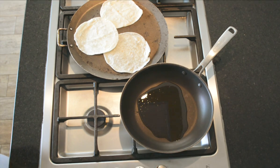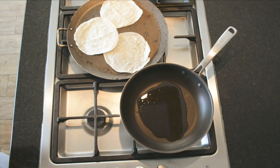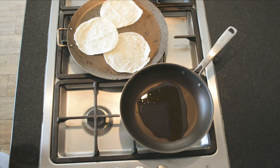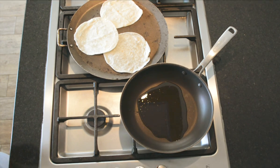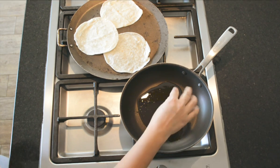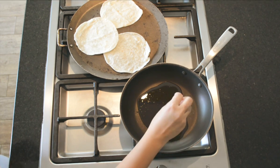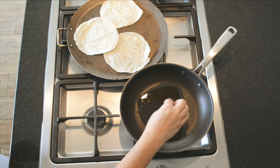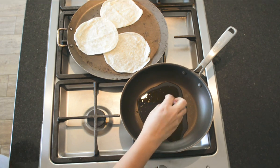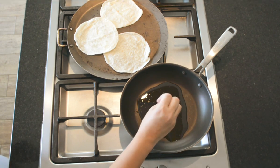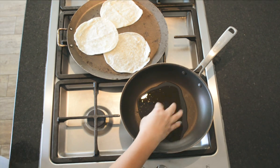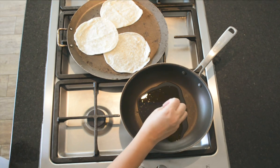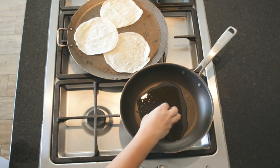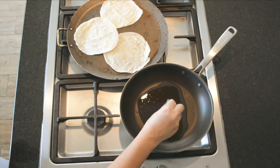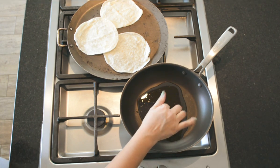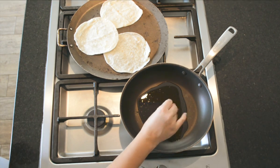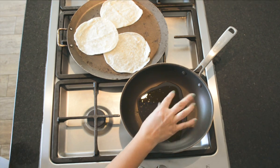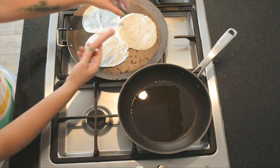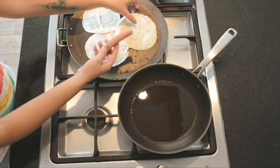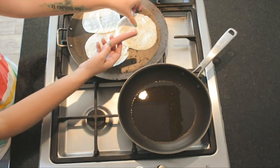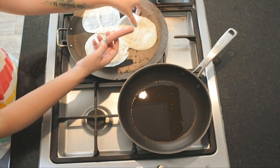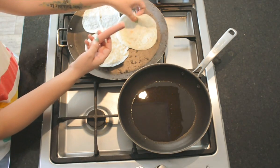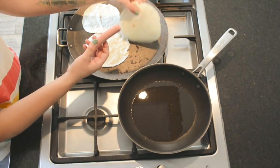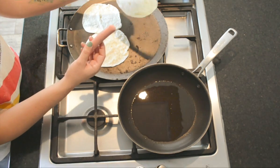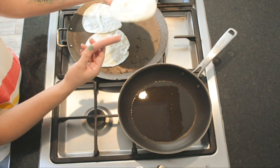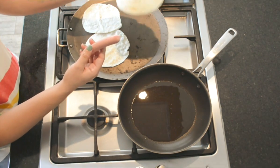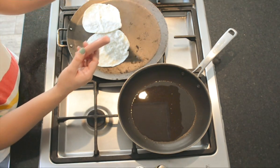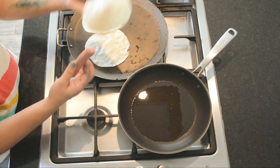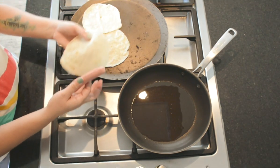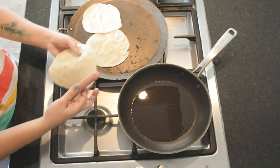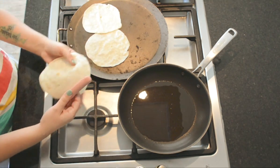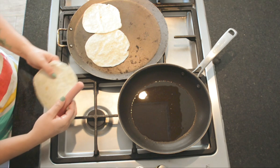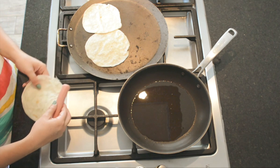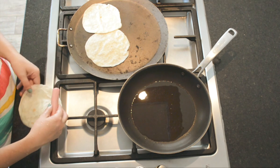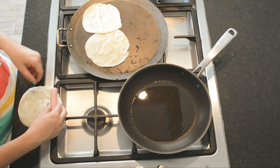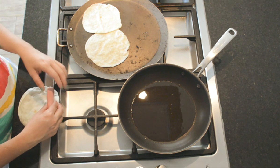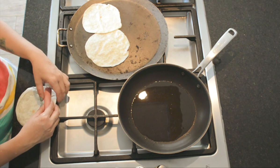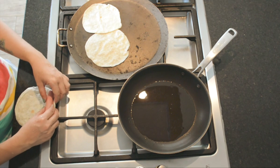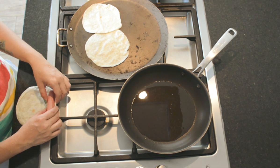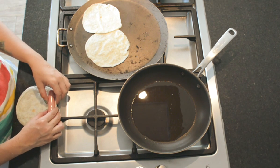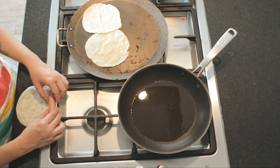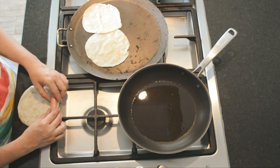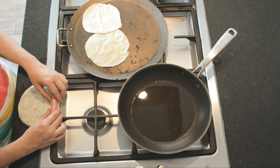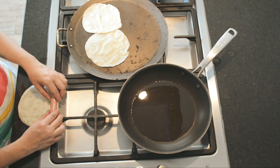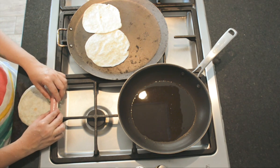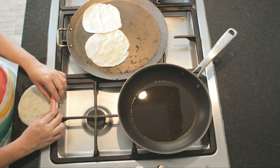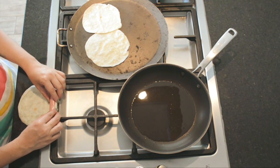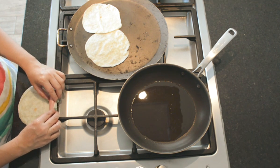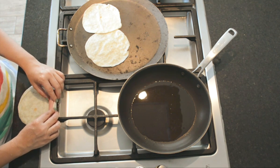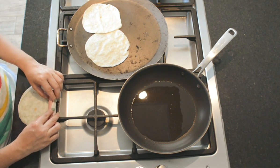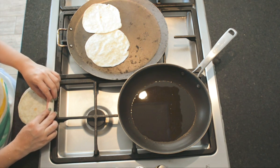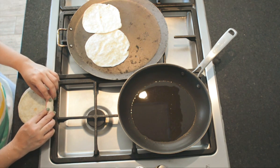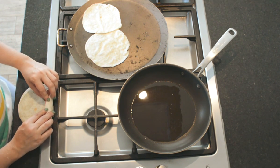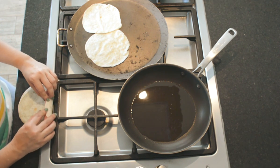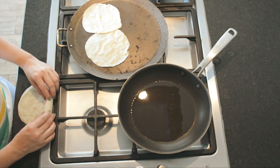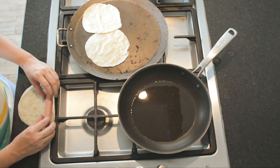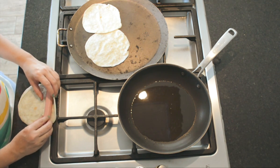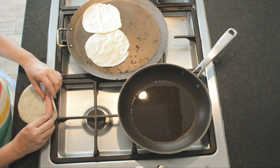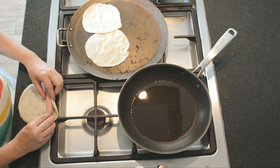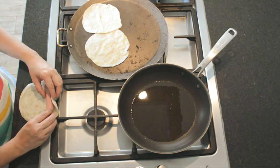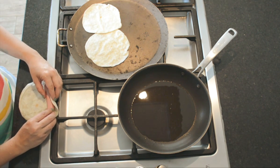los taquitos y para darle sabor. Ya que se calentaron las tortillas, vamos a tomar una salchicha y la vamos a envolver a